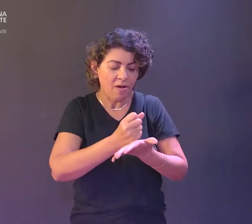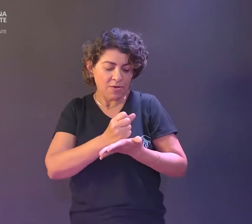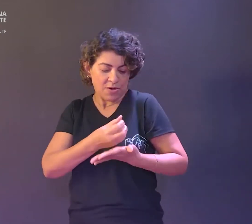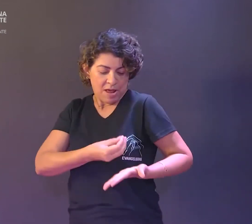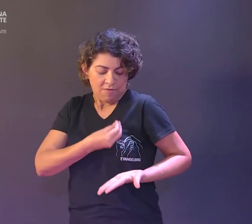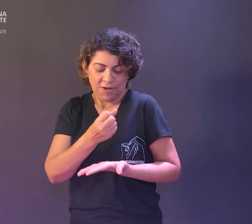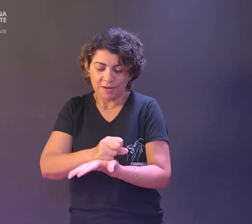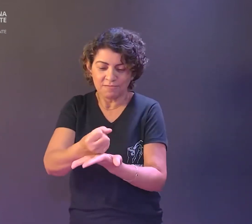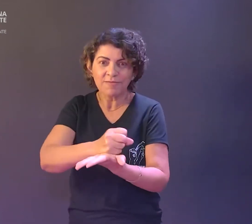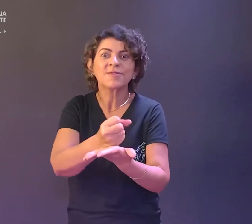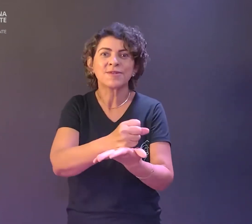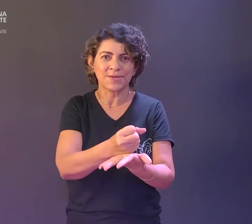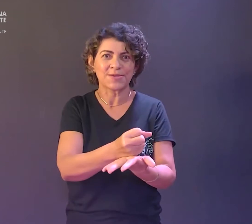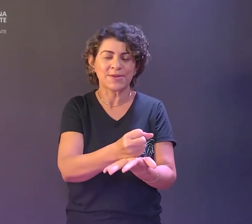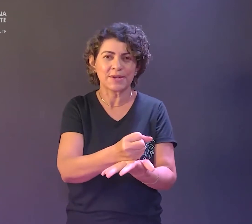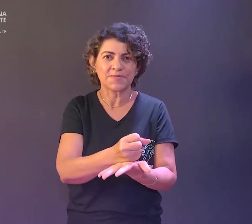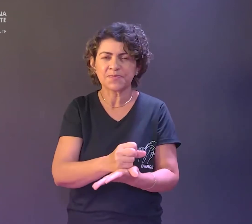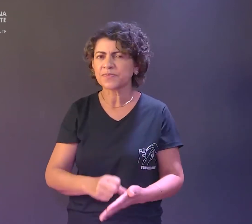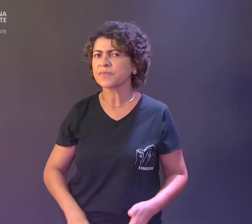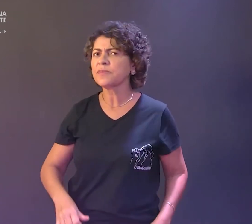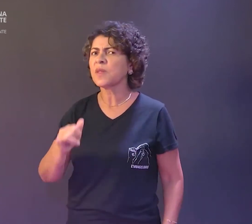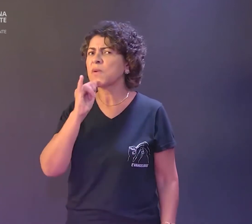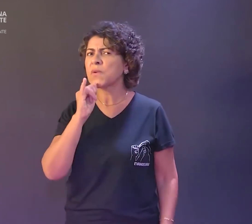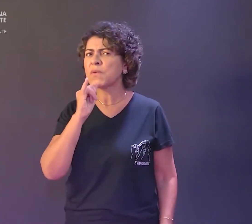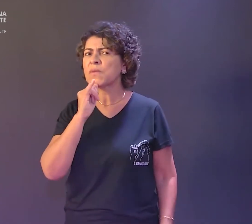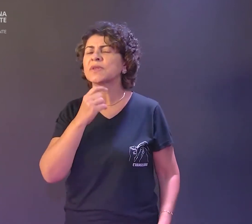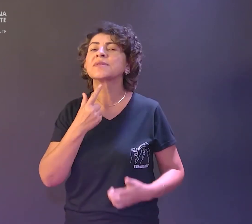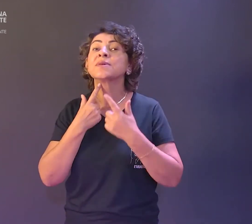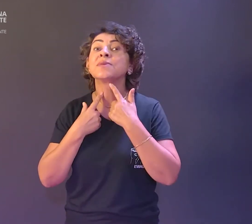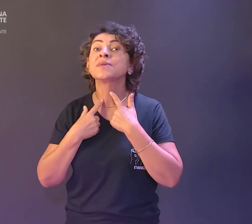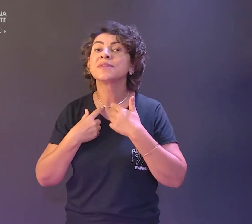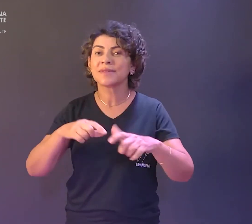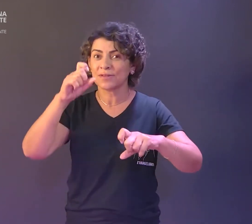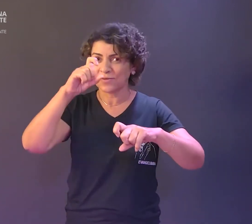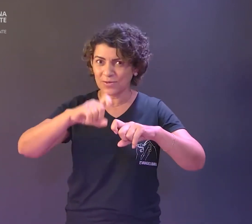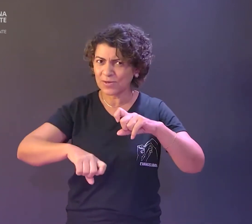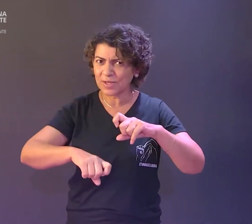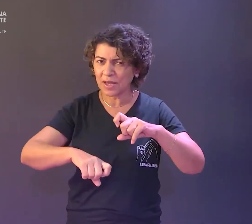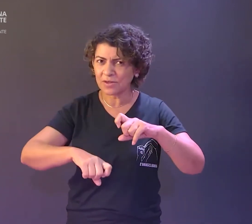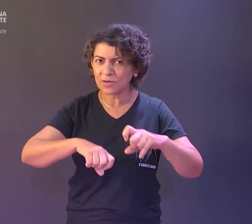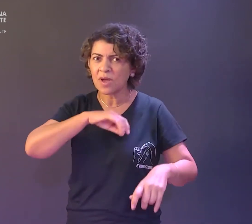O desejo sexual, por exemplo, não é ruim. Afinal, ele foi criado por Deus.